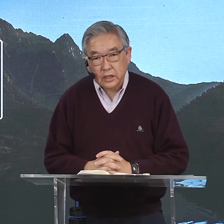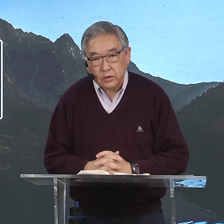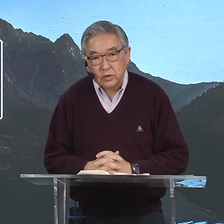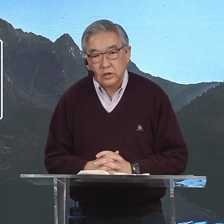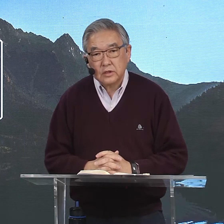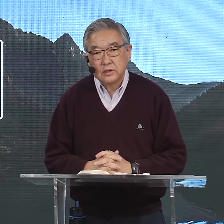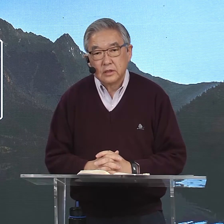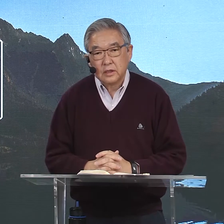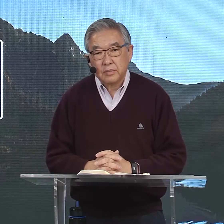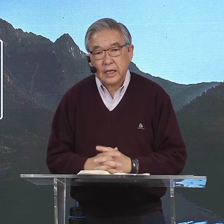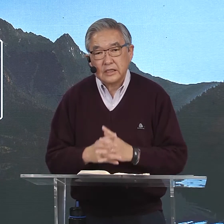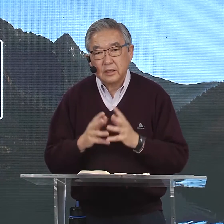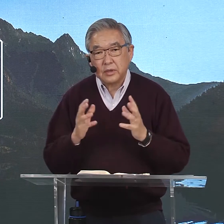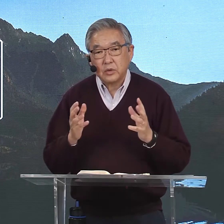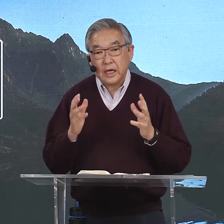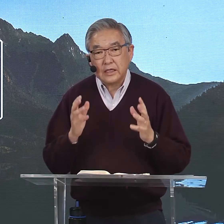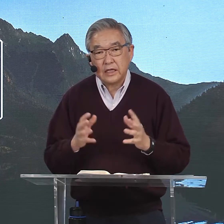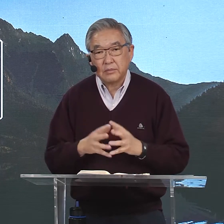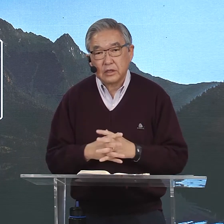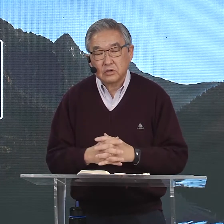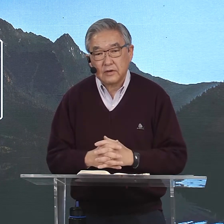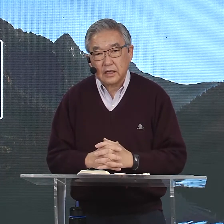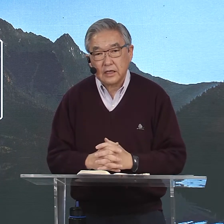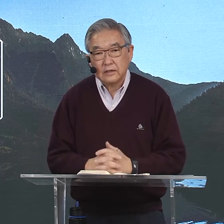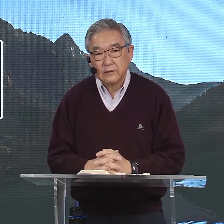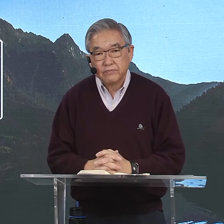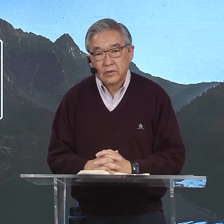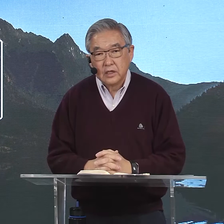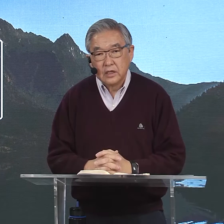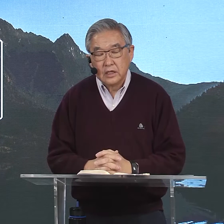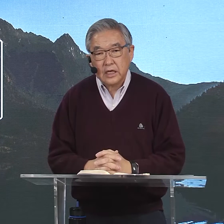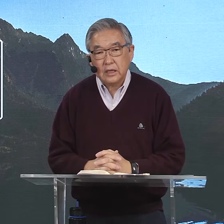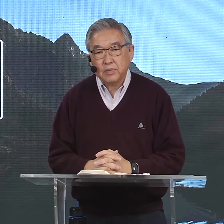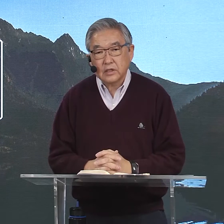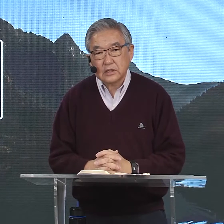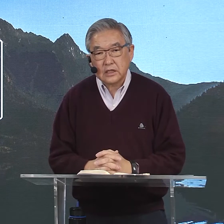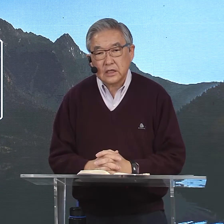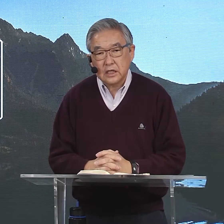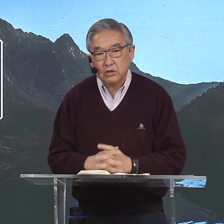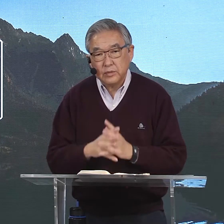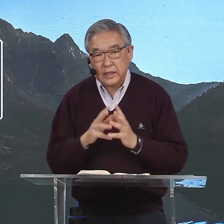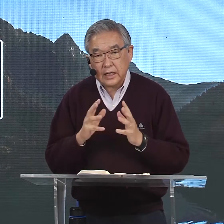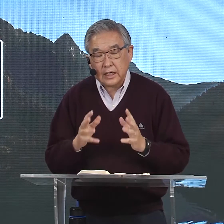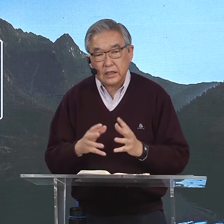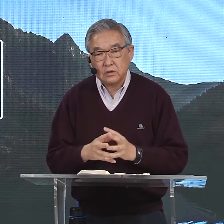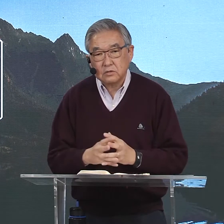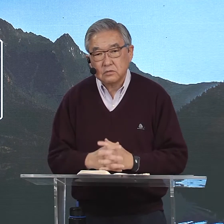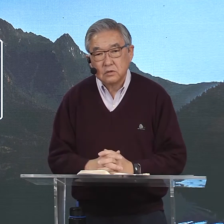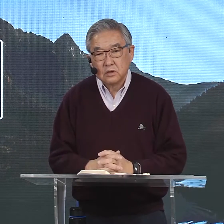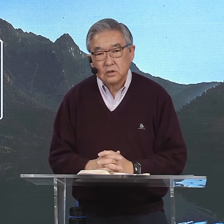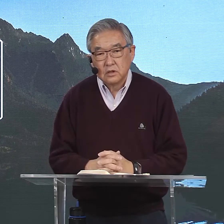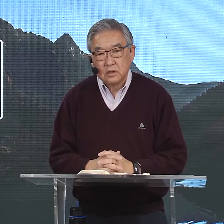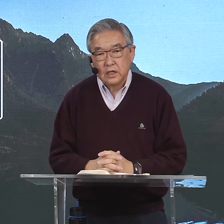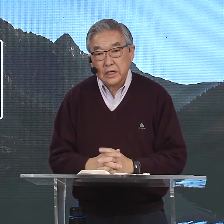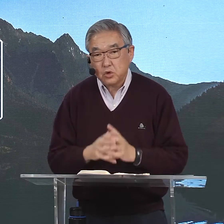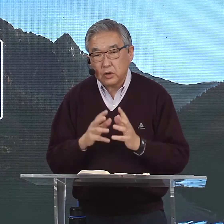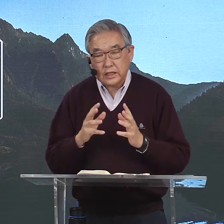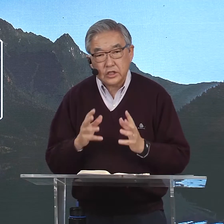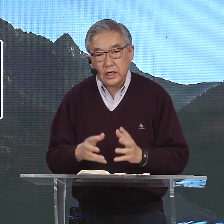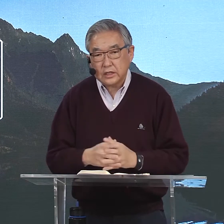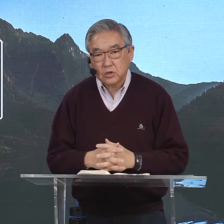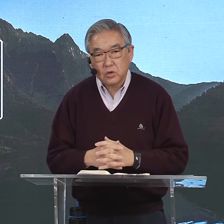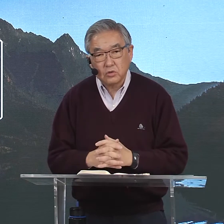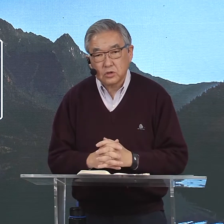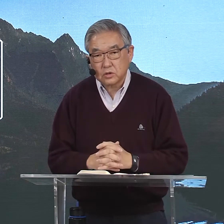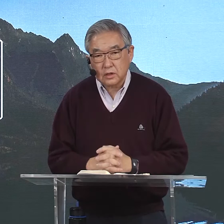ouvir a palavra do senhor para receber o que ele tem para nos falar e que ele possa iluminar a cada um